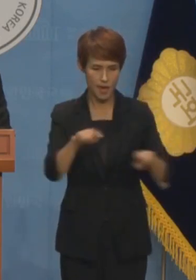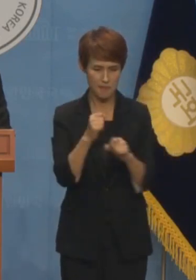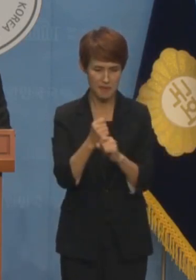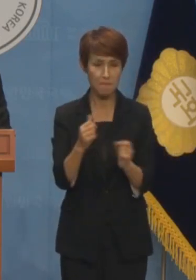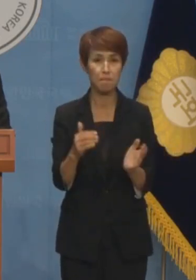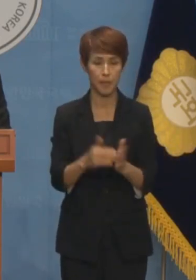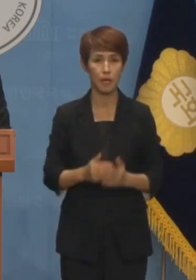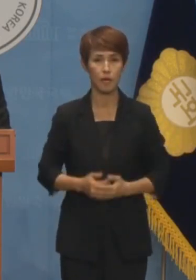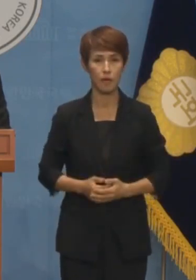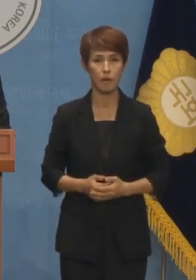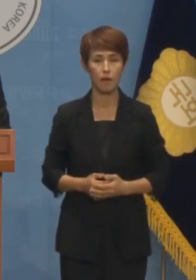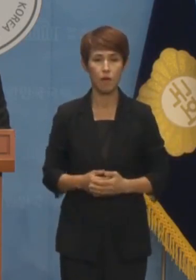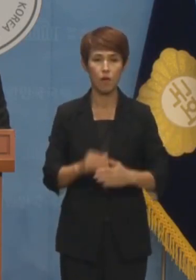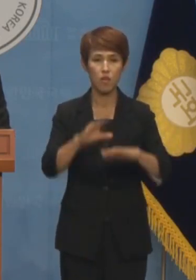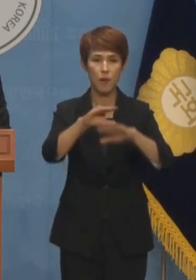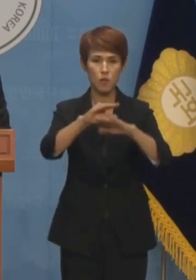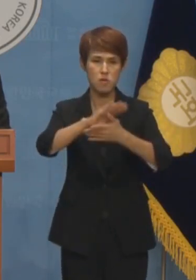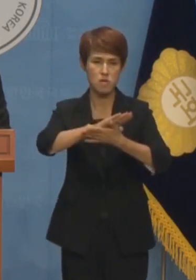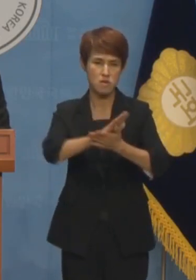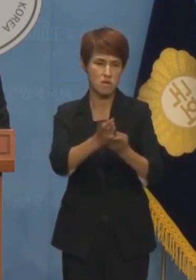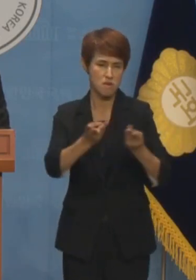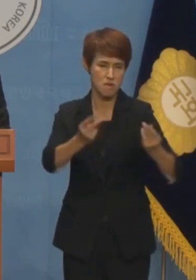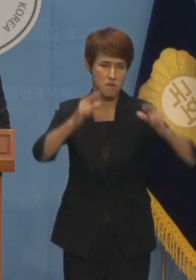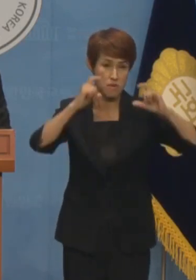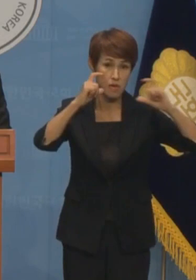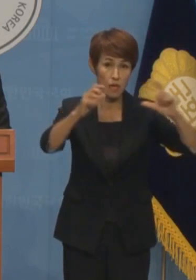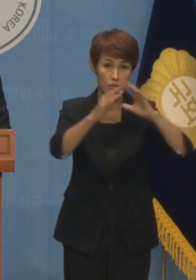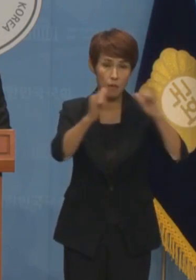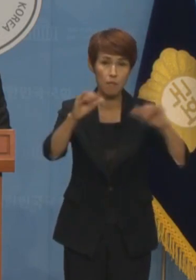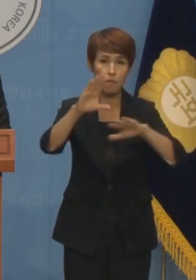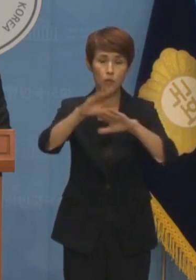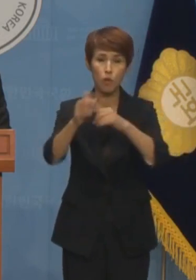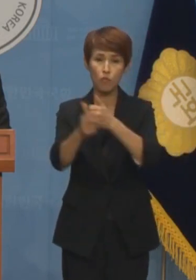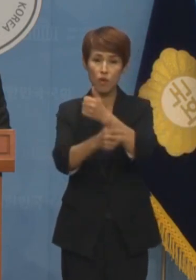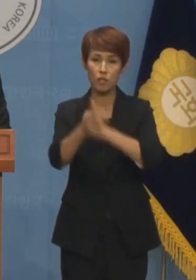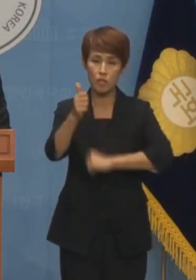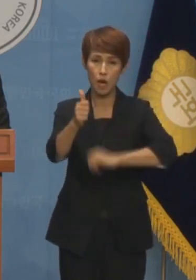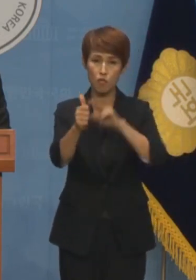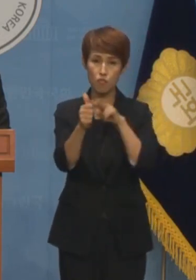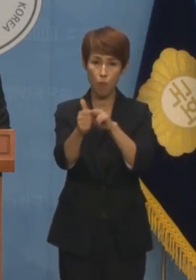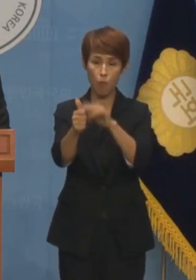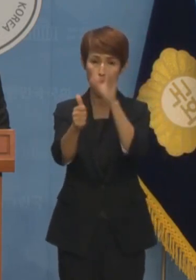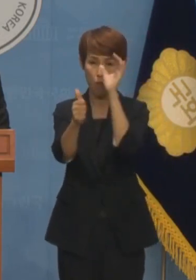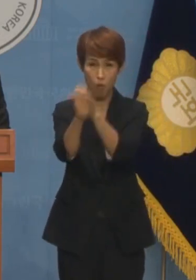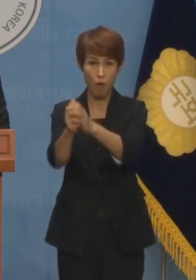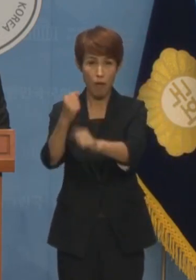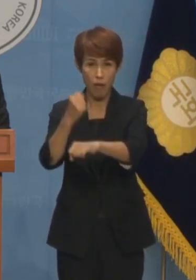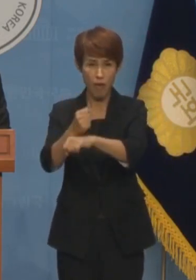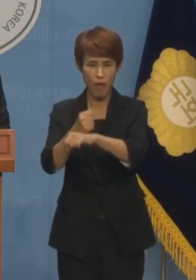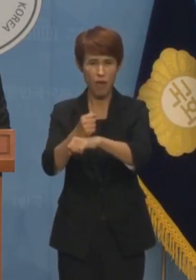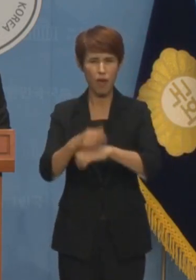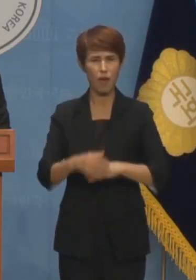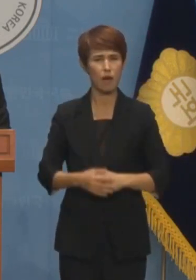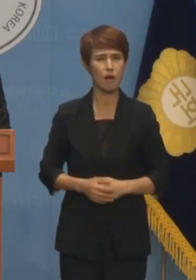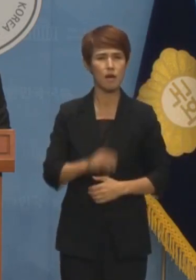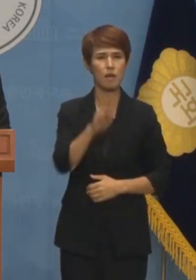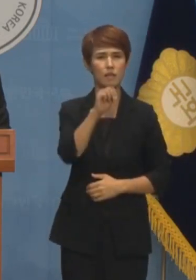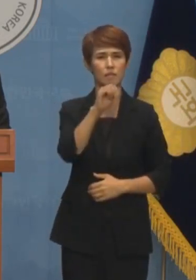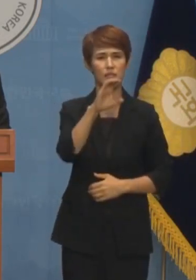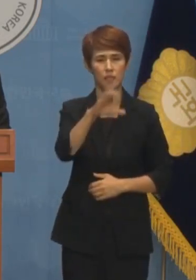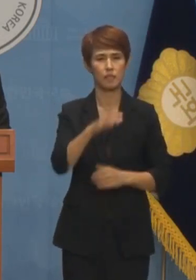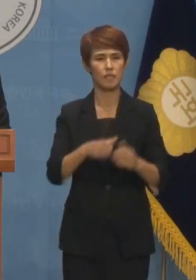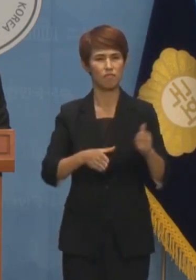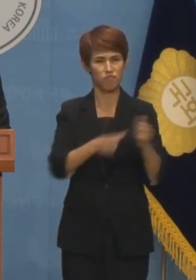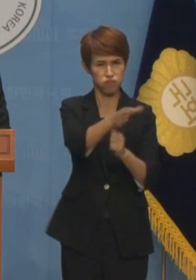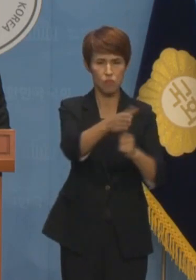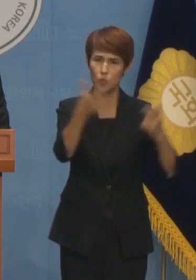대놓고 특정 방송을 파괴하겠다고 선언한 사람을 방통위원장 후보로 지명하겠다니 바이든 날리면 보도에 대한